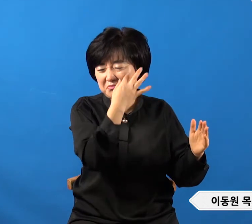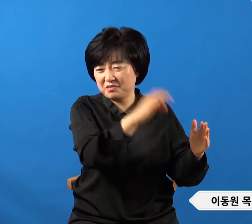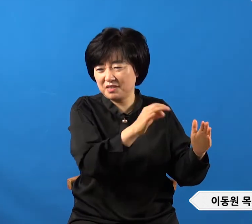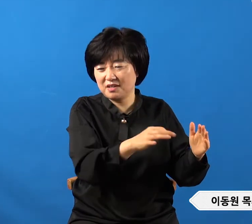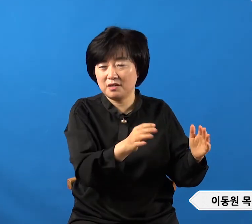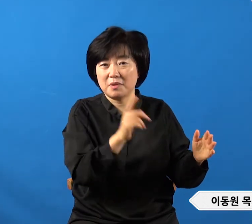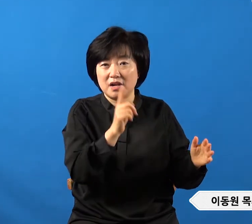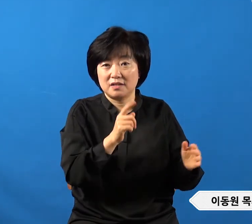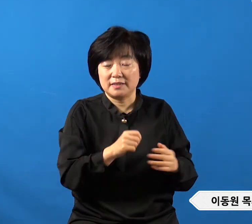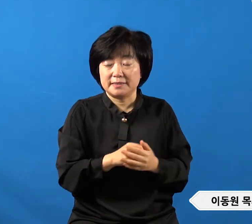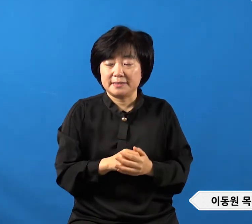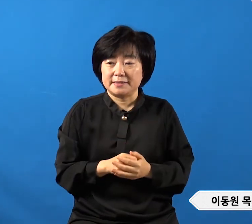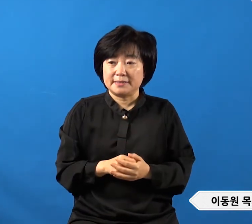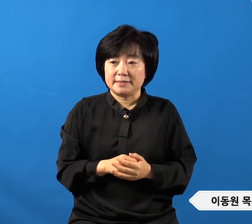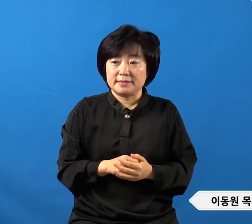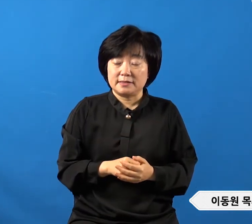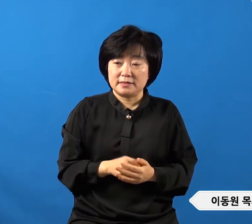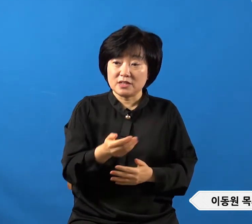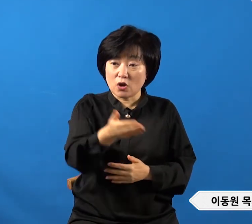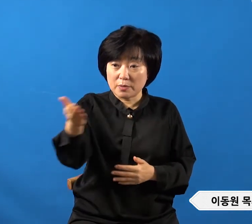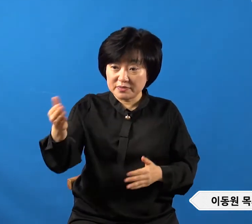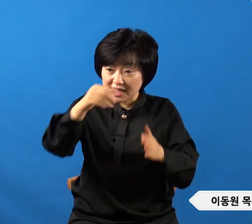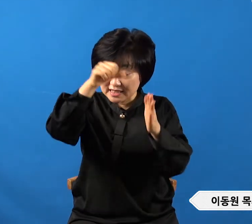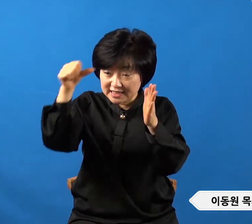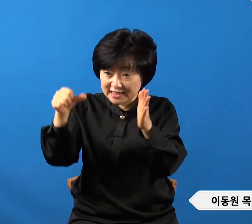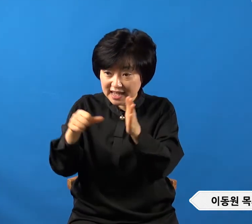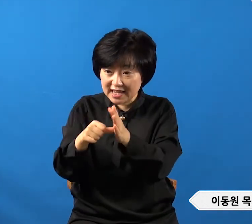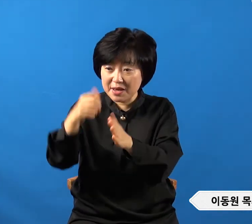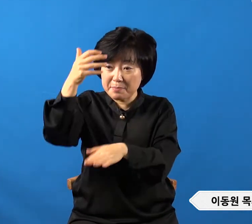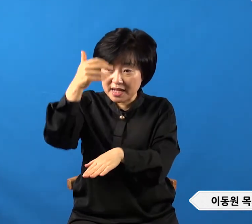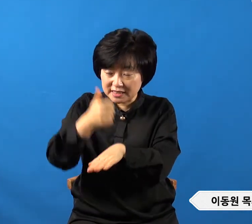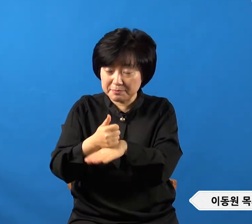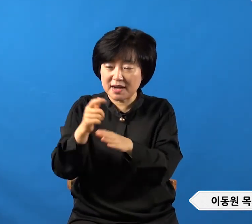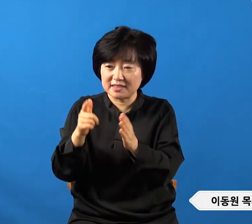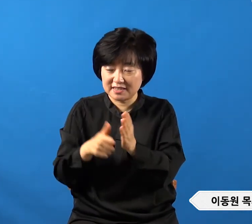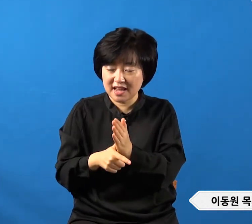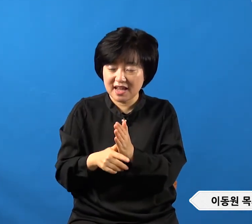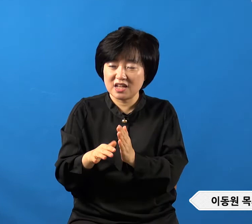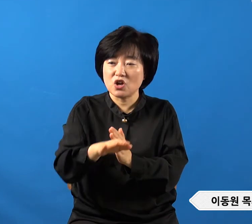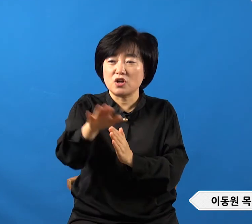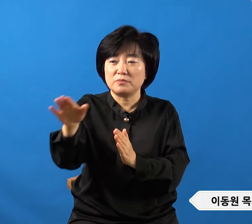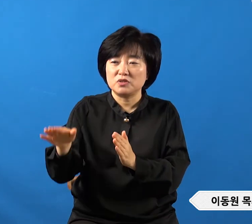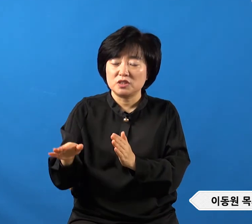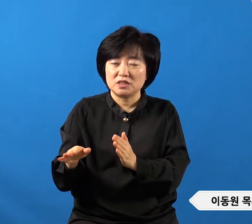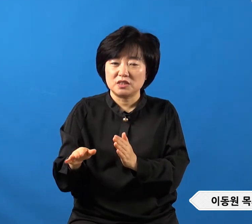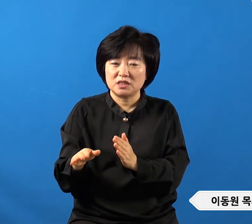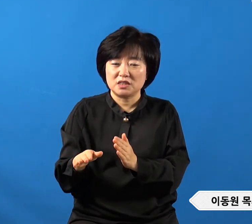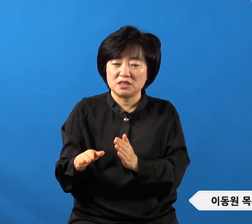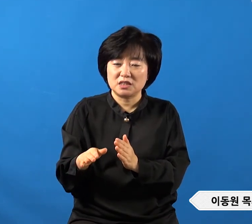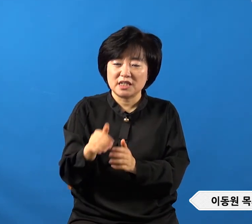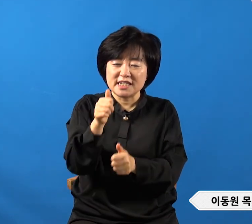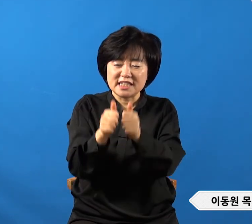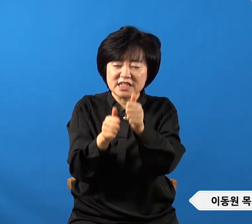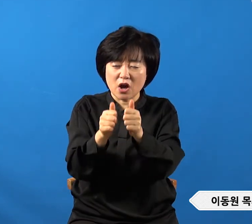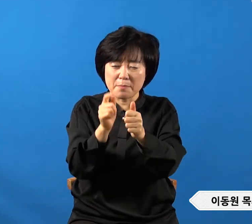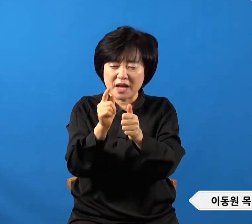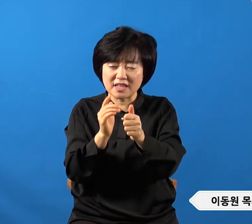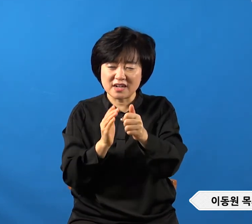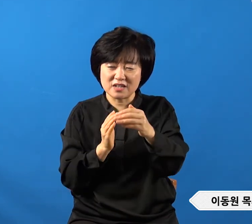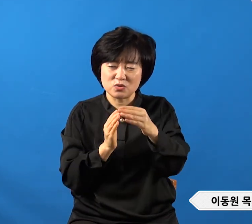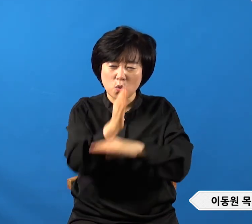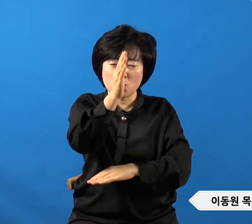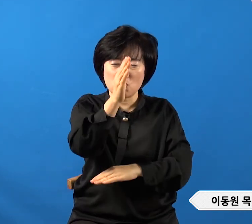마지막에 이런 얘기를 합니다. 당신의 인생의 끝자리에서 당신들은 시험을 하나도 패스하지 못한